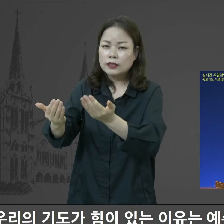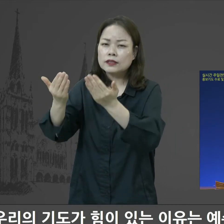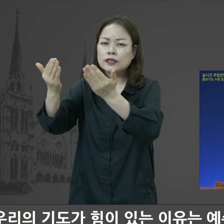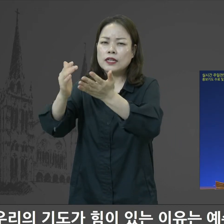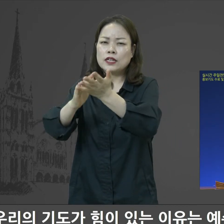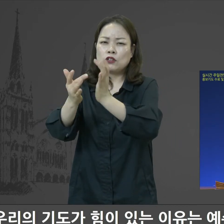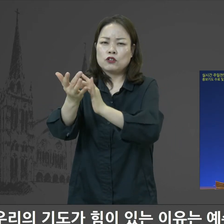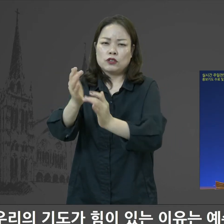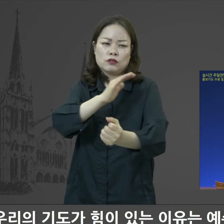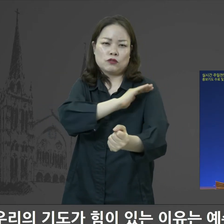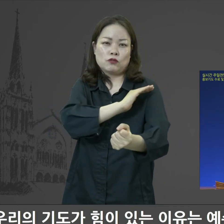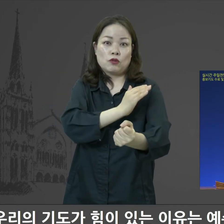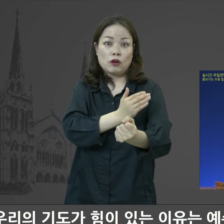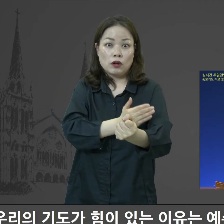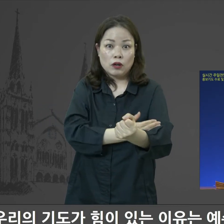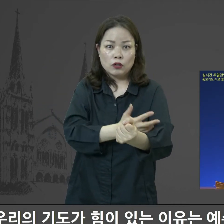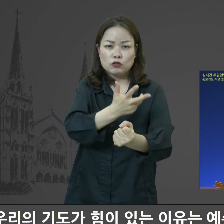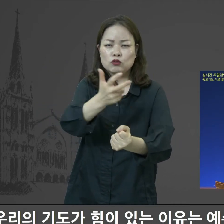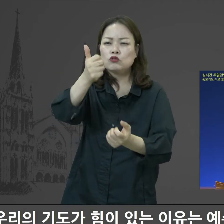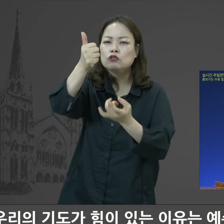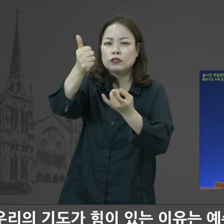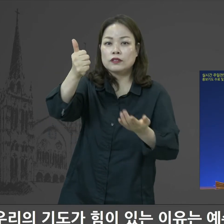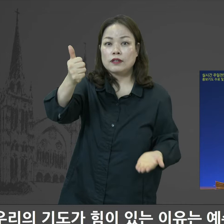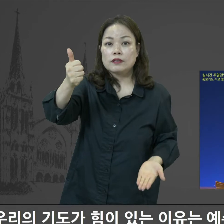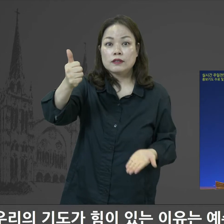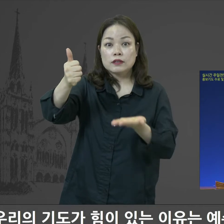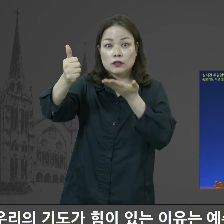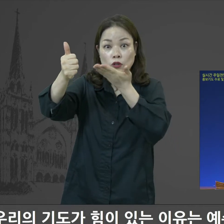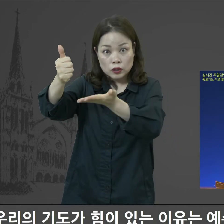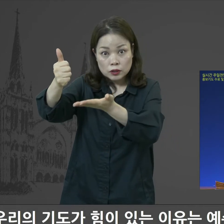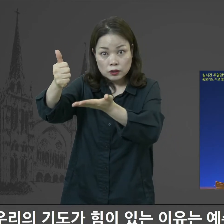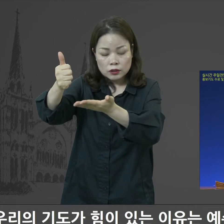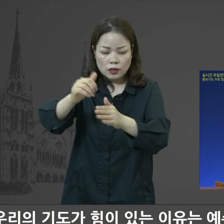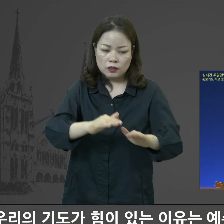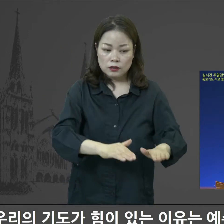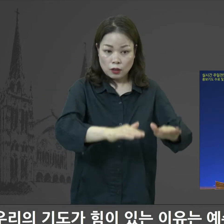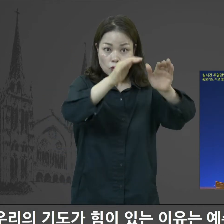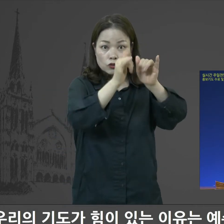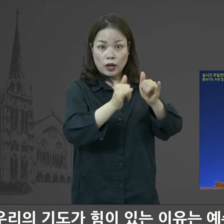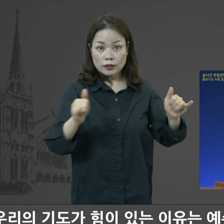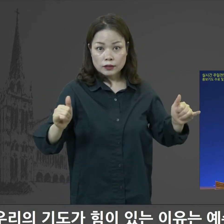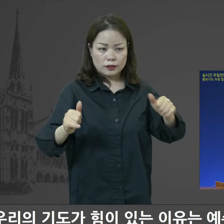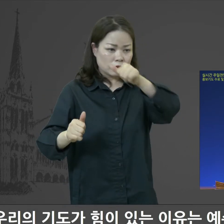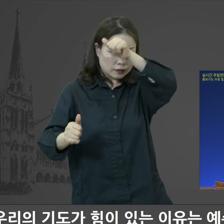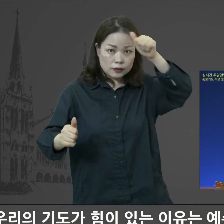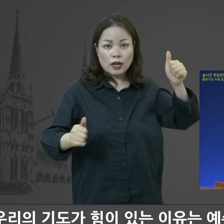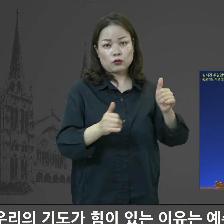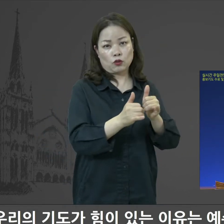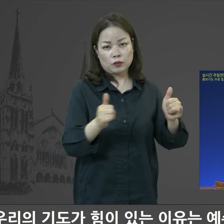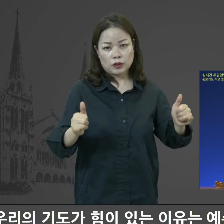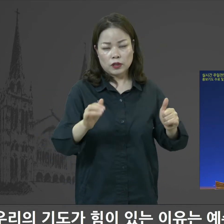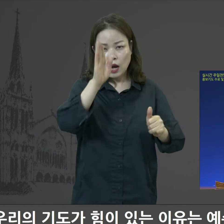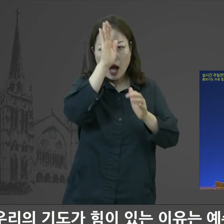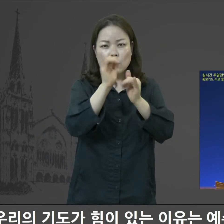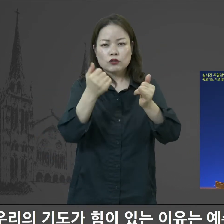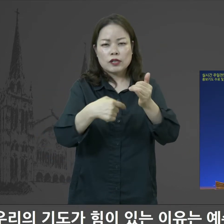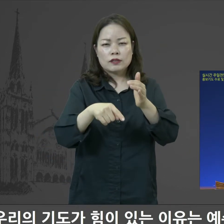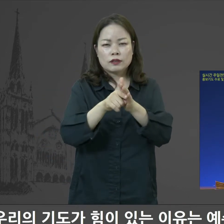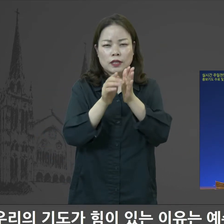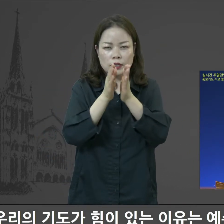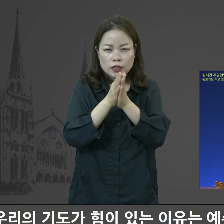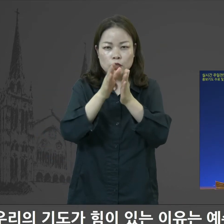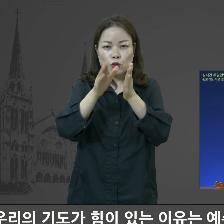예수 이름의 권세가 주님 앞에 올려지는 것입니다. 성숙한 자들은, 장로님들은 환우를 위해서 기도할